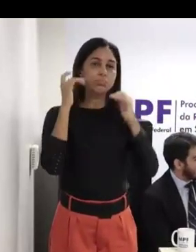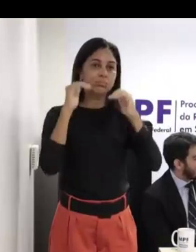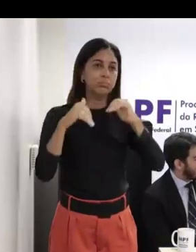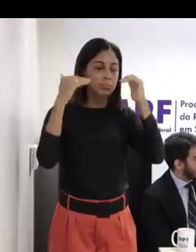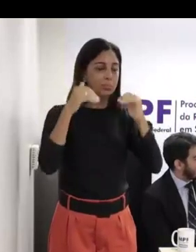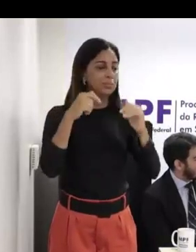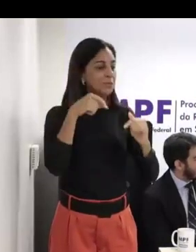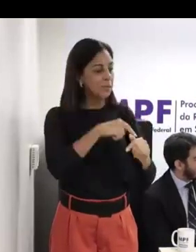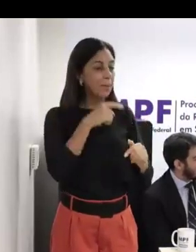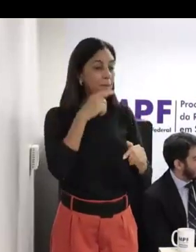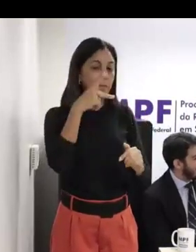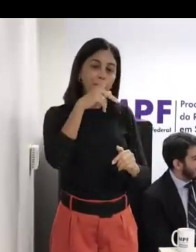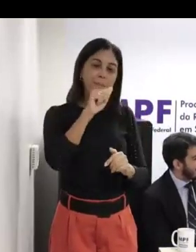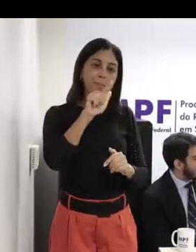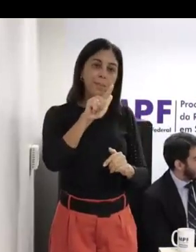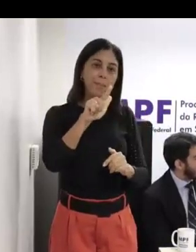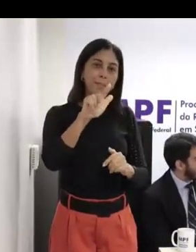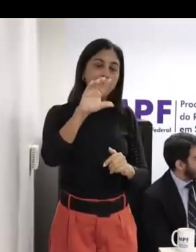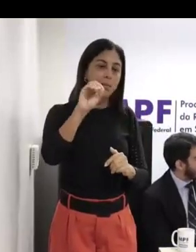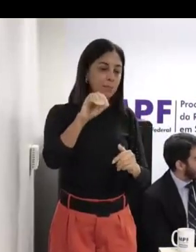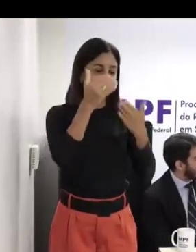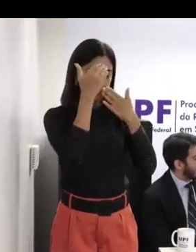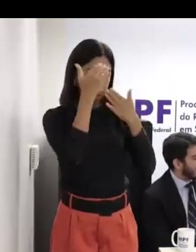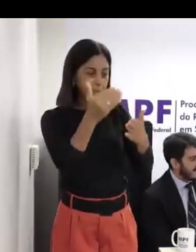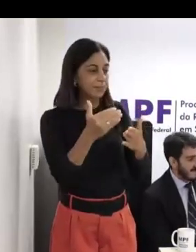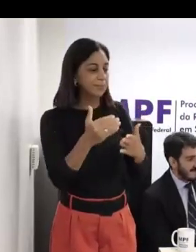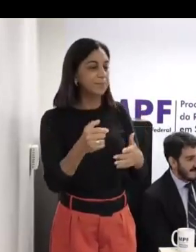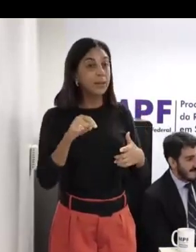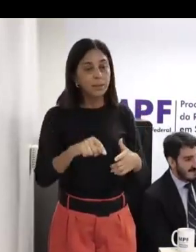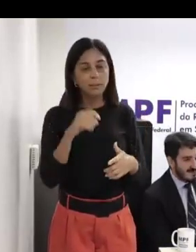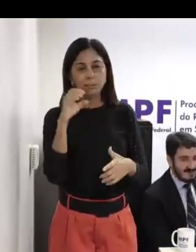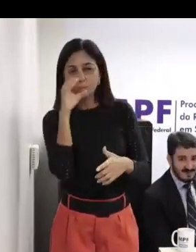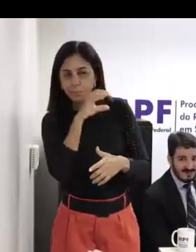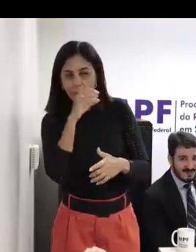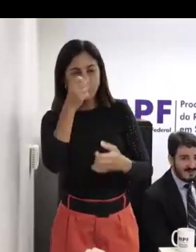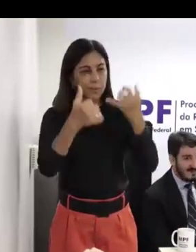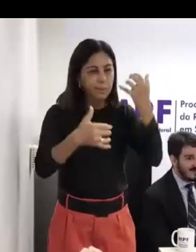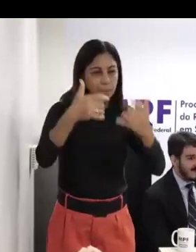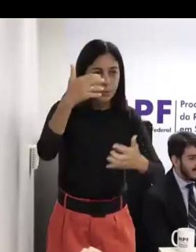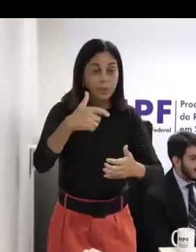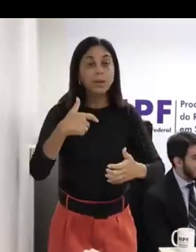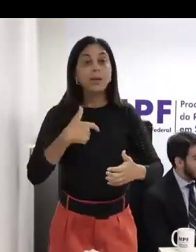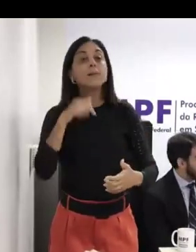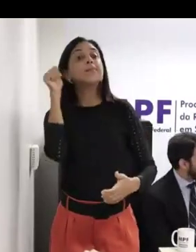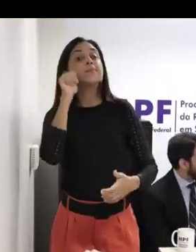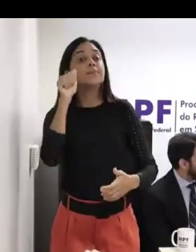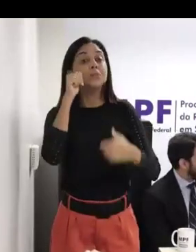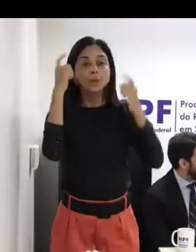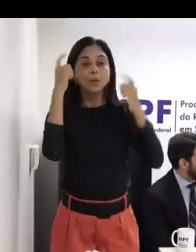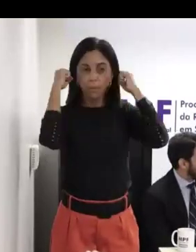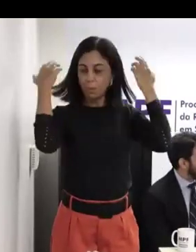mesa eh vou fazer minha autodescrição brevemente eu sou uma mulher par de cabelos longos